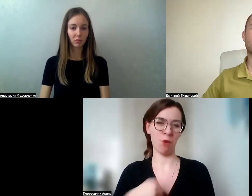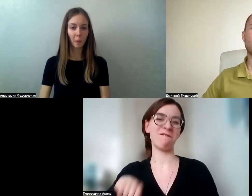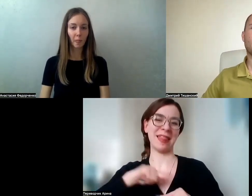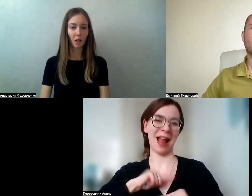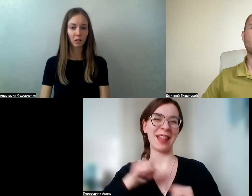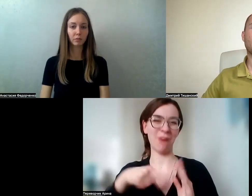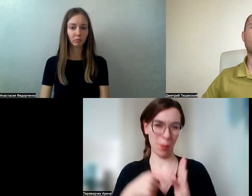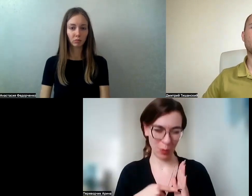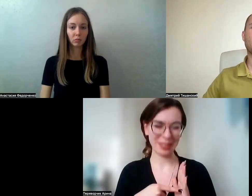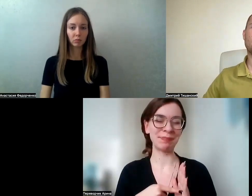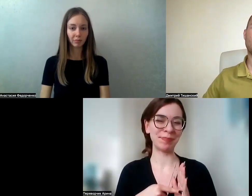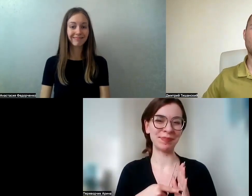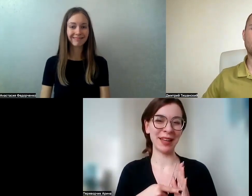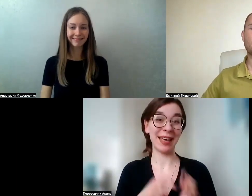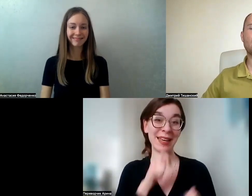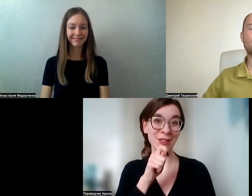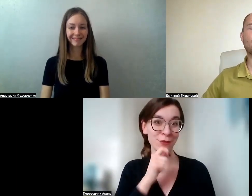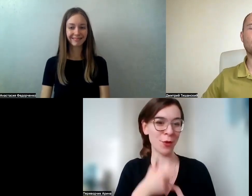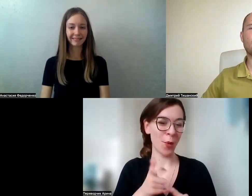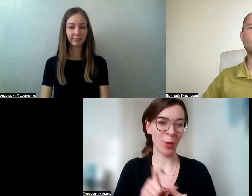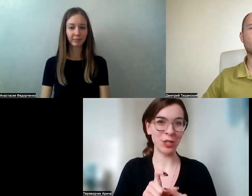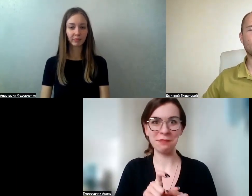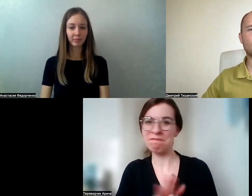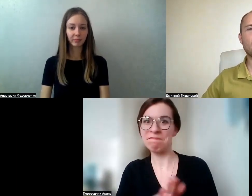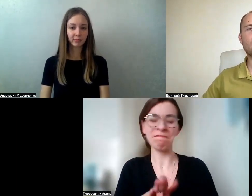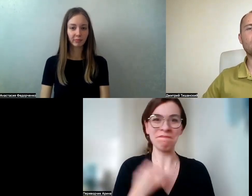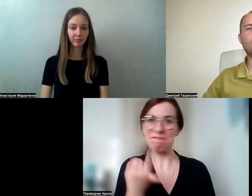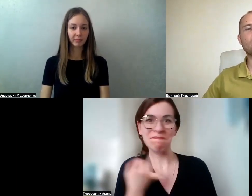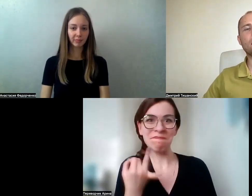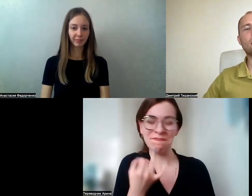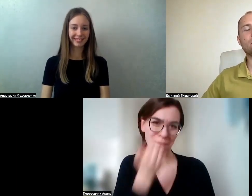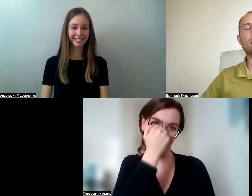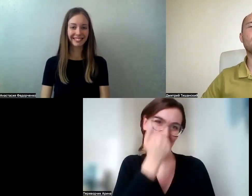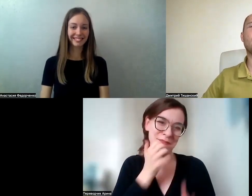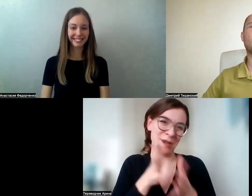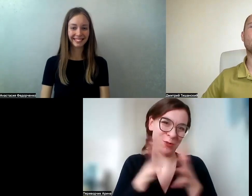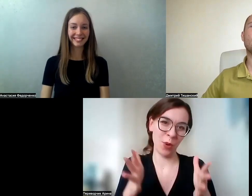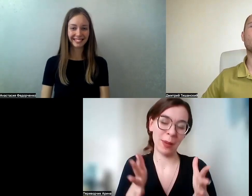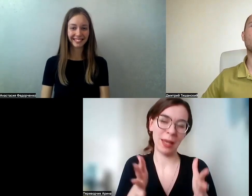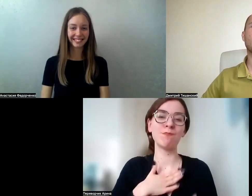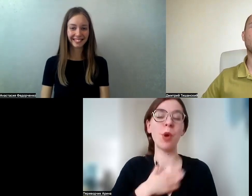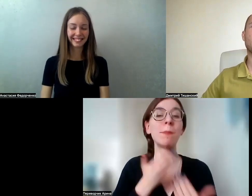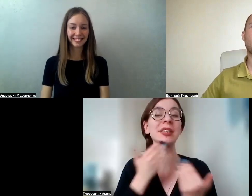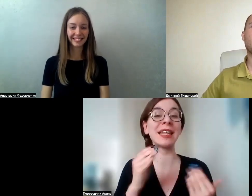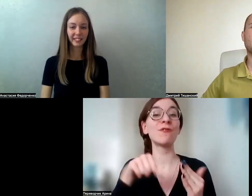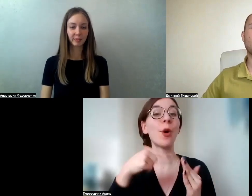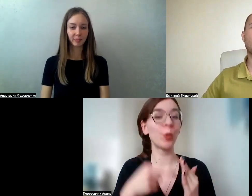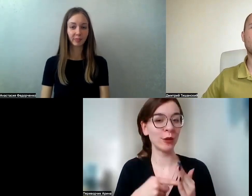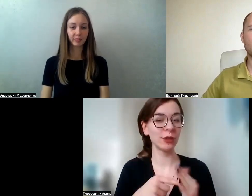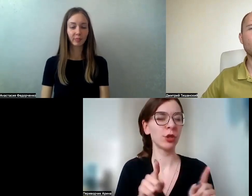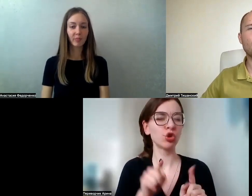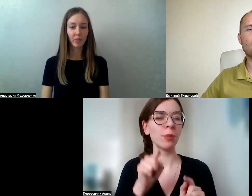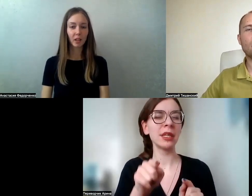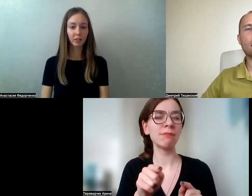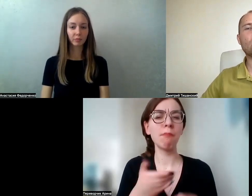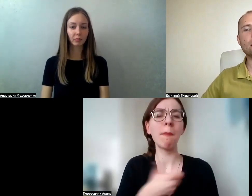тебе. Интервью у нас получилось очень таким насыщенным, классным, за что я тебя благодарю. И финальный вопрос. Что бы ты пожелала